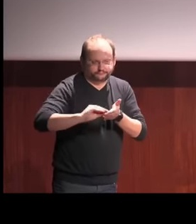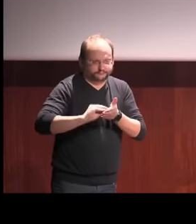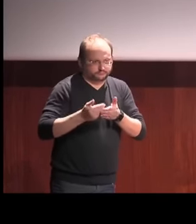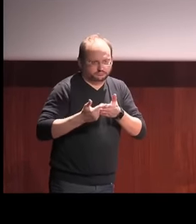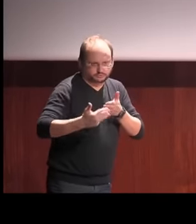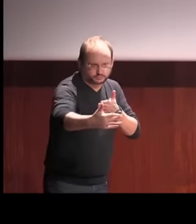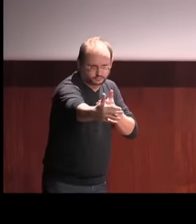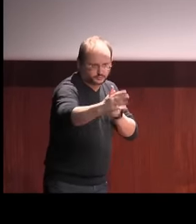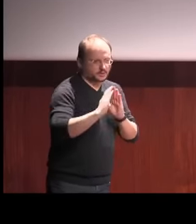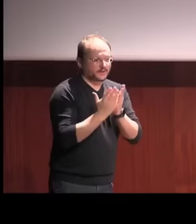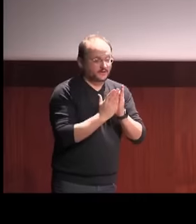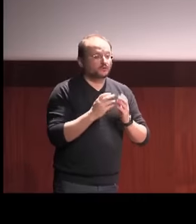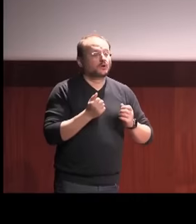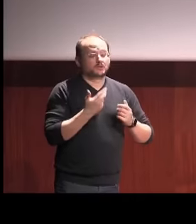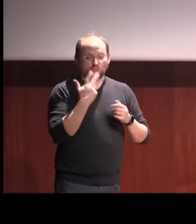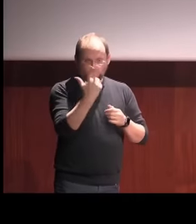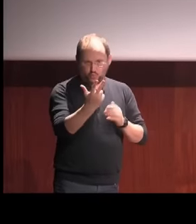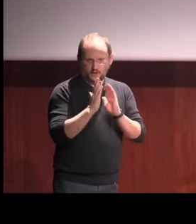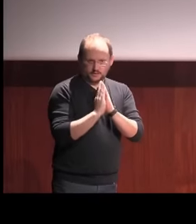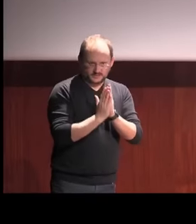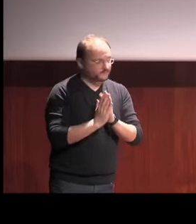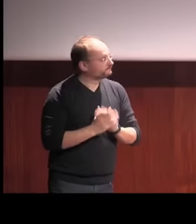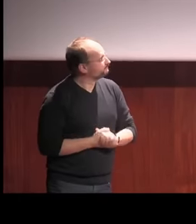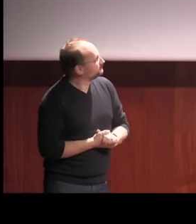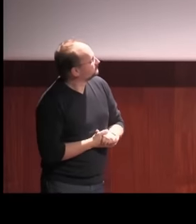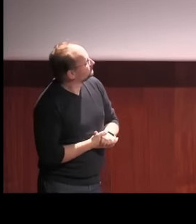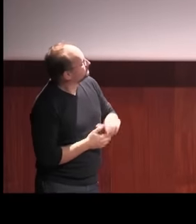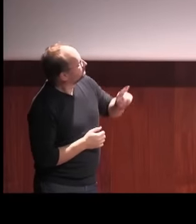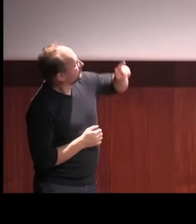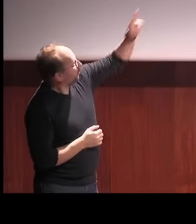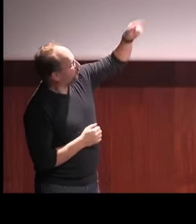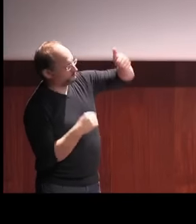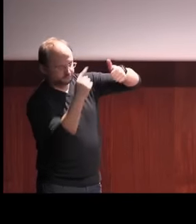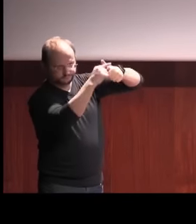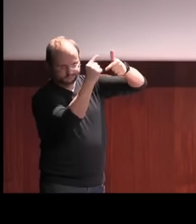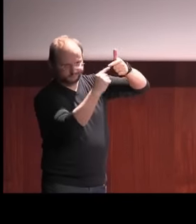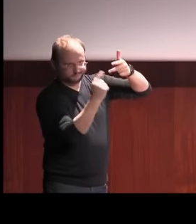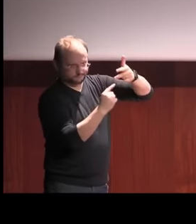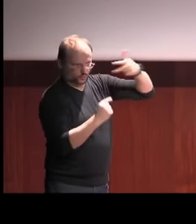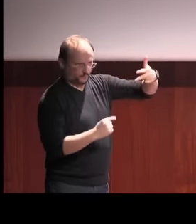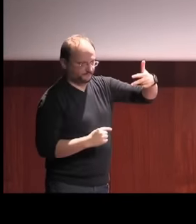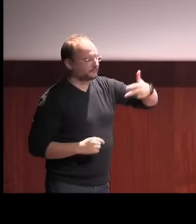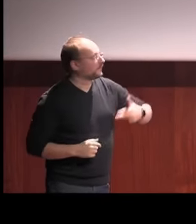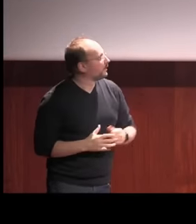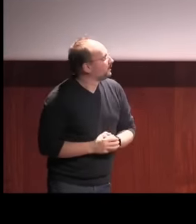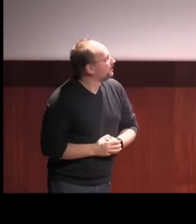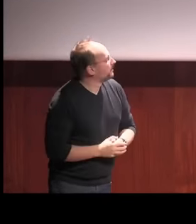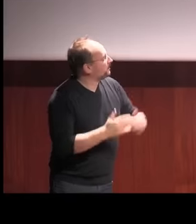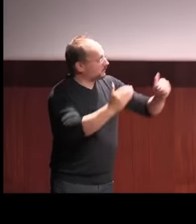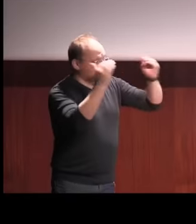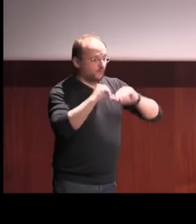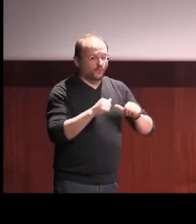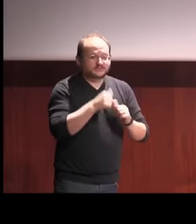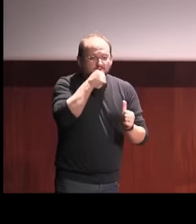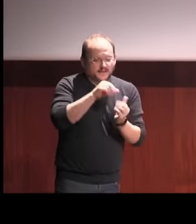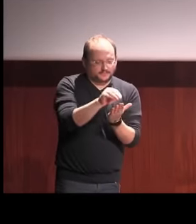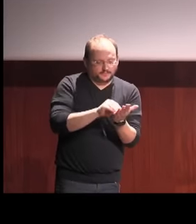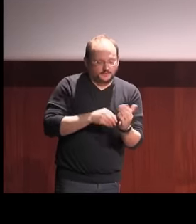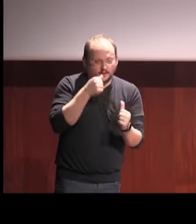Et le fait de fréquenter les sourds l'a amené à avoir envie d'écrire. Donc, il a écrit 3 livres, dont vous voyez les titres